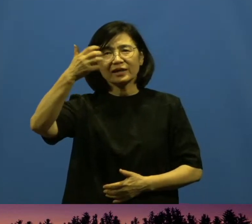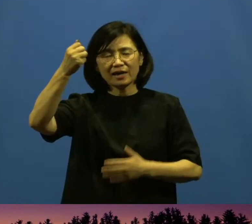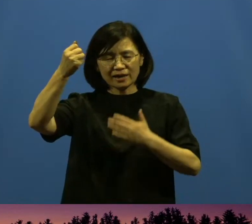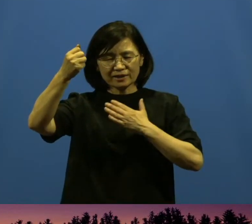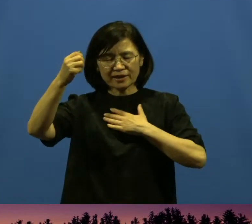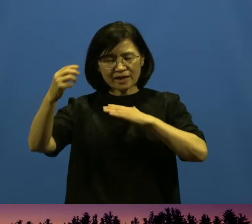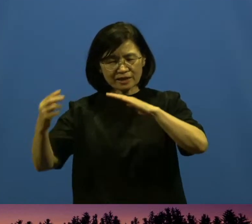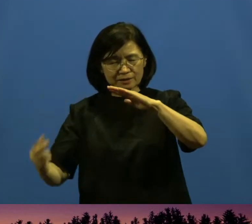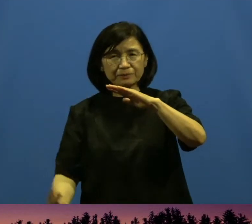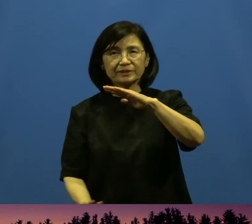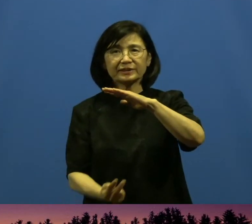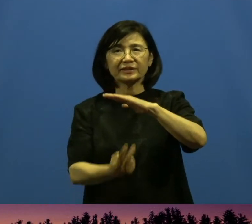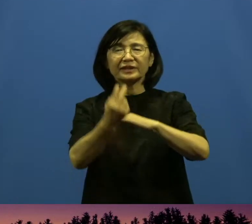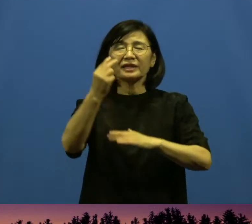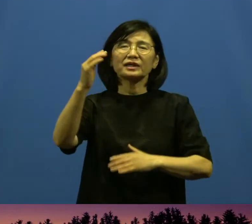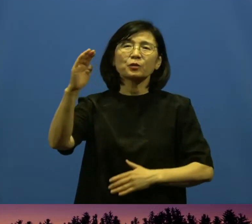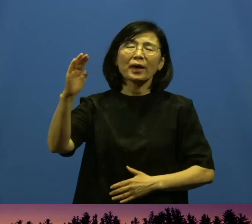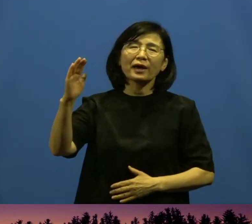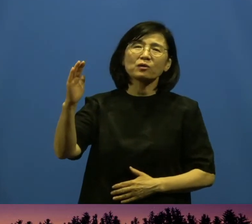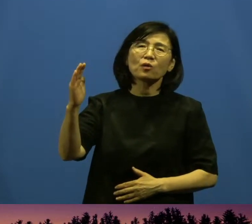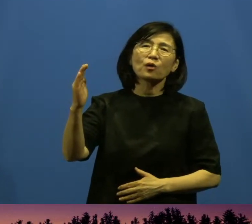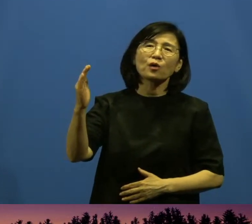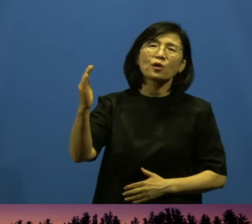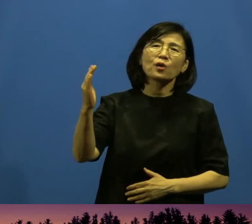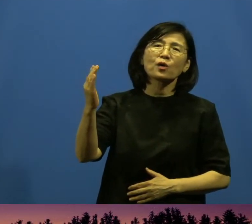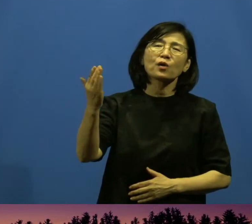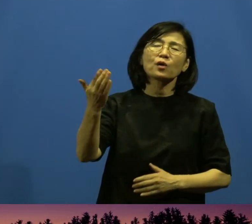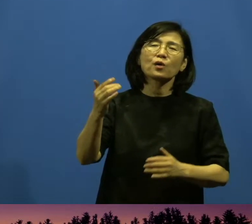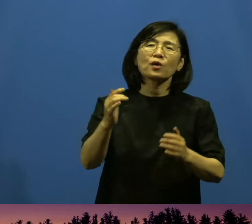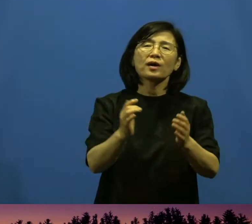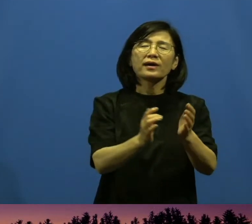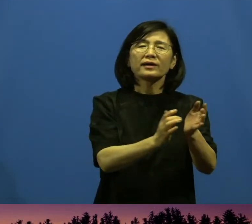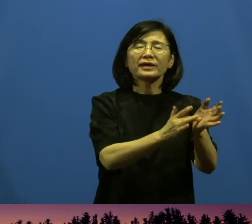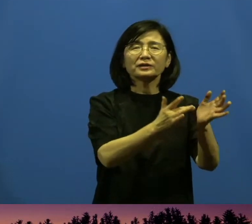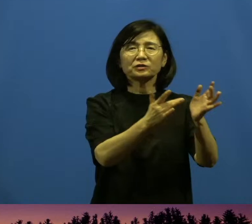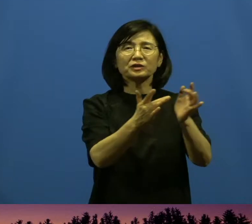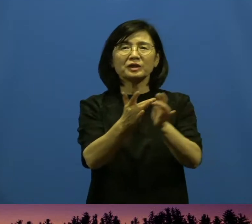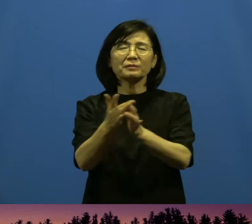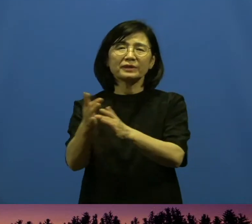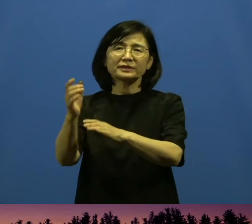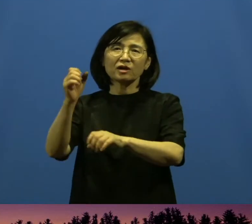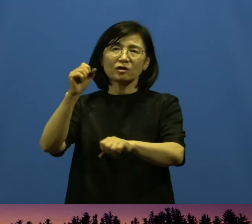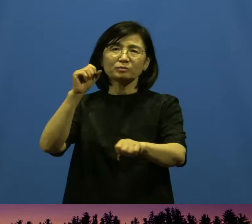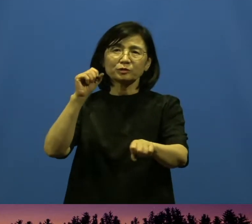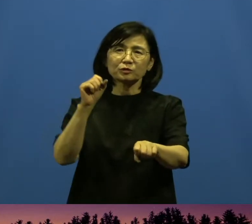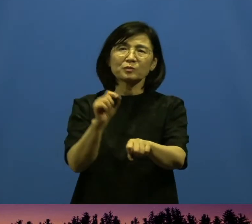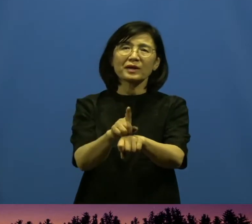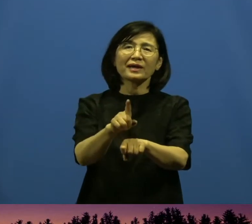꿈이 나의 비전이 되고 예수님의